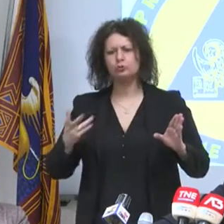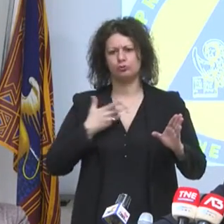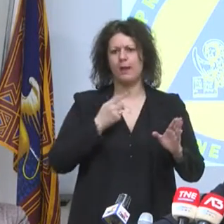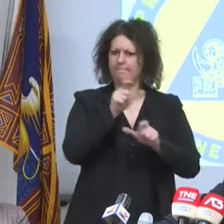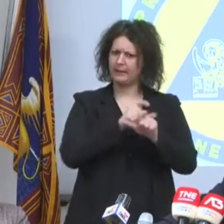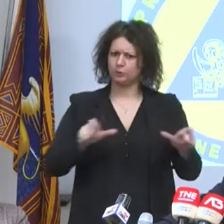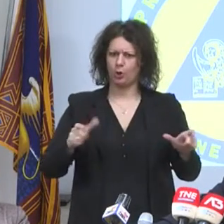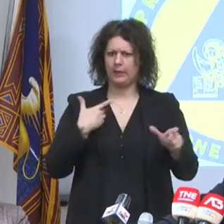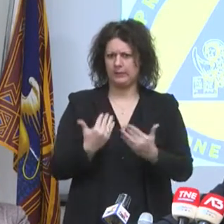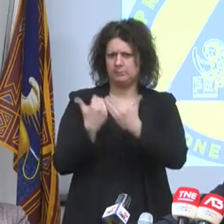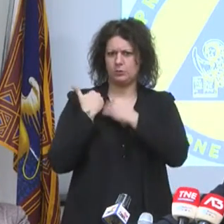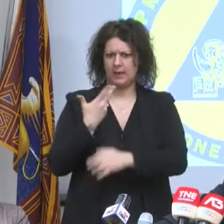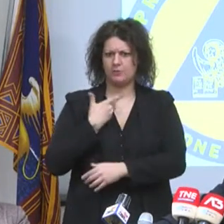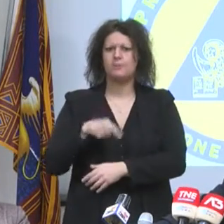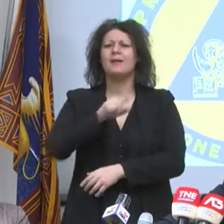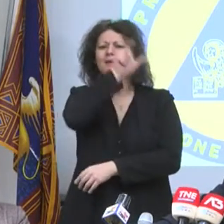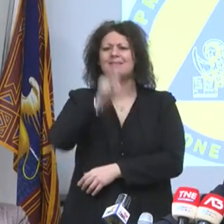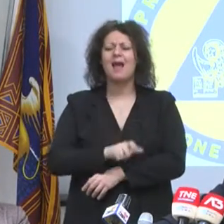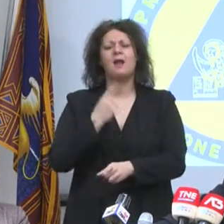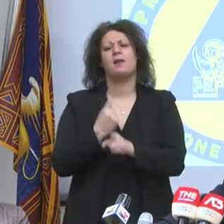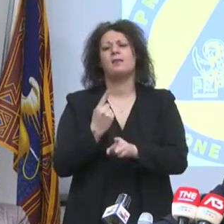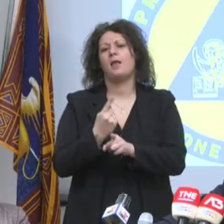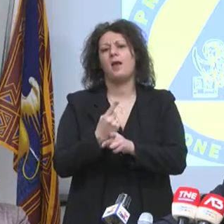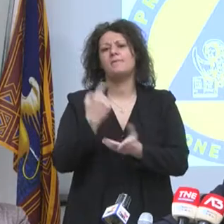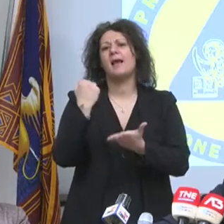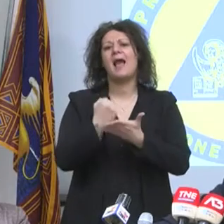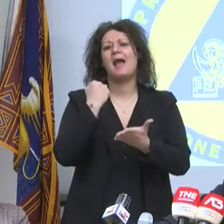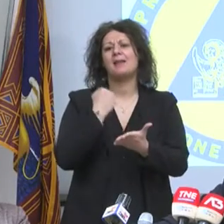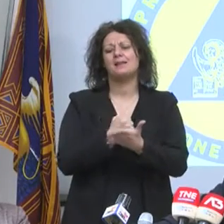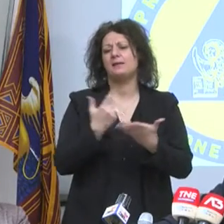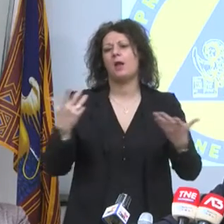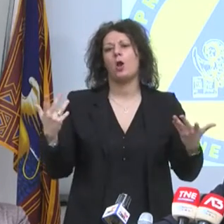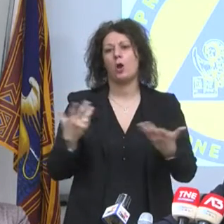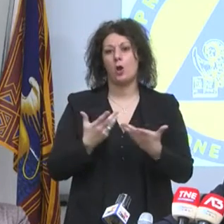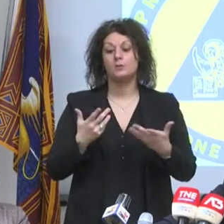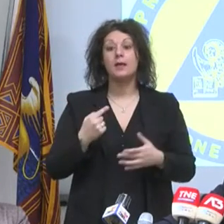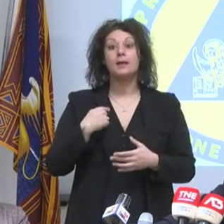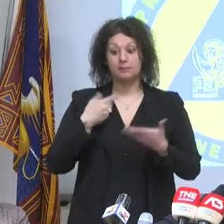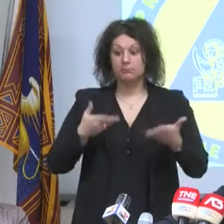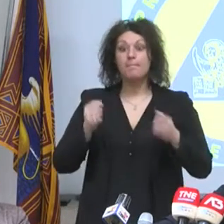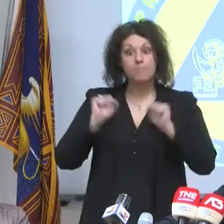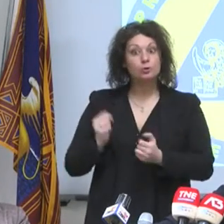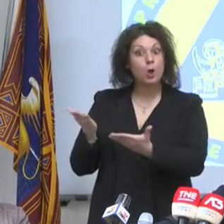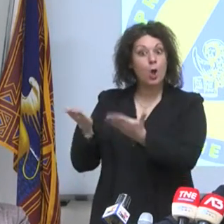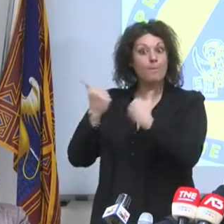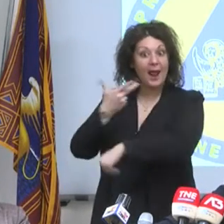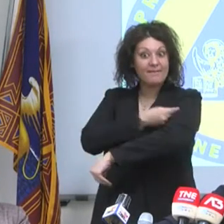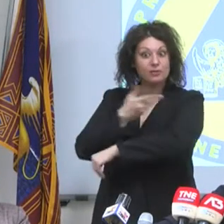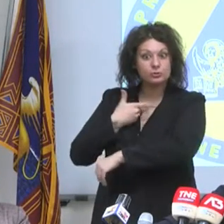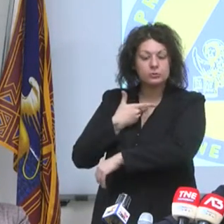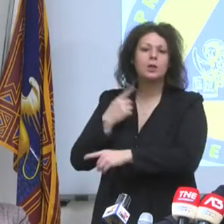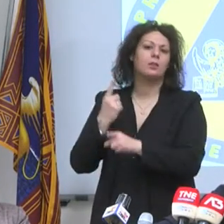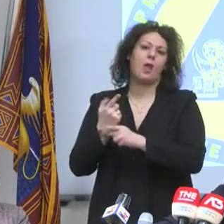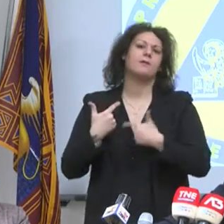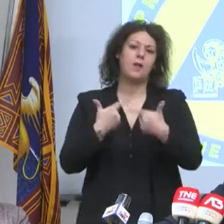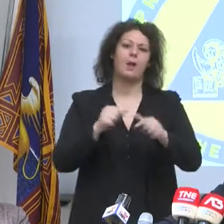debba garantire a chi riesce a trovare vaccini di poterli comprare questa è la vera sfida di questo paese